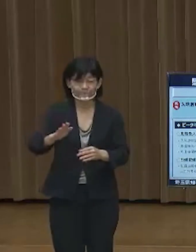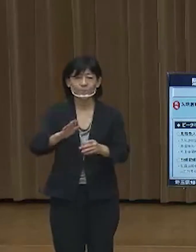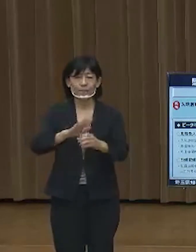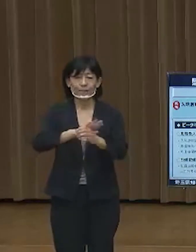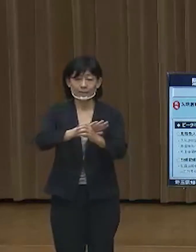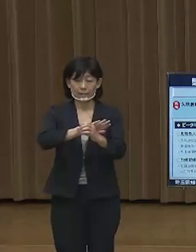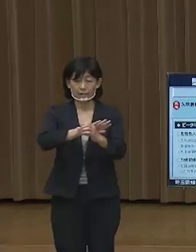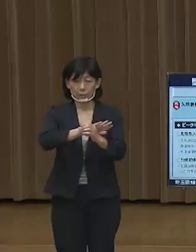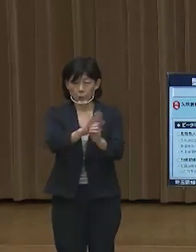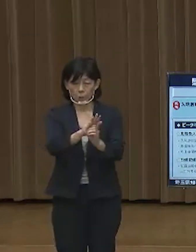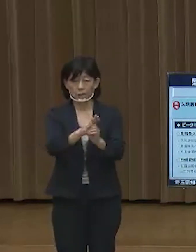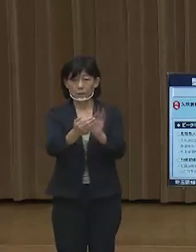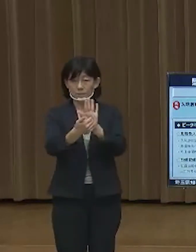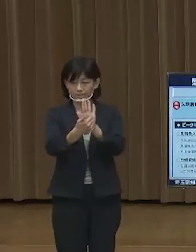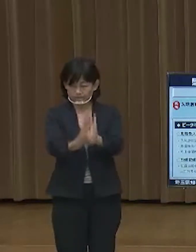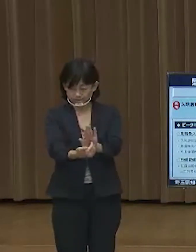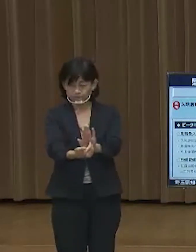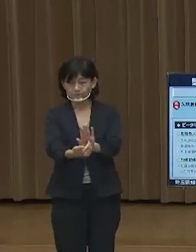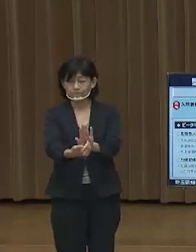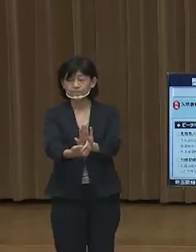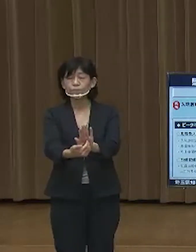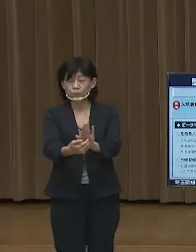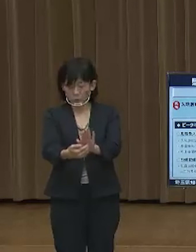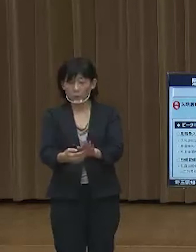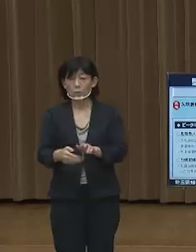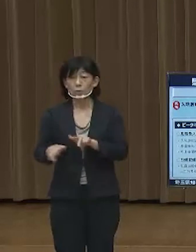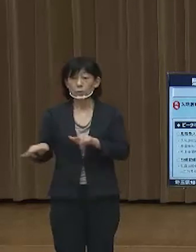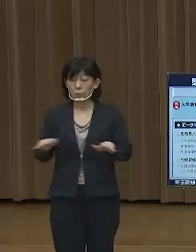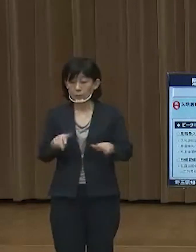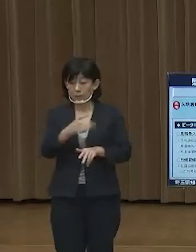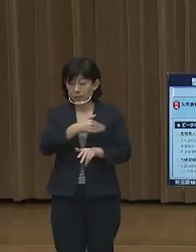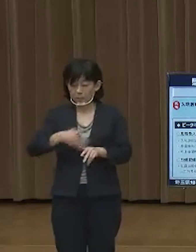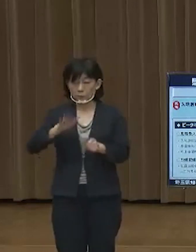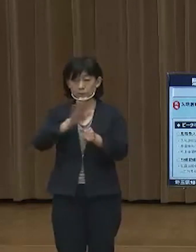ように行政としても支援をしていきたいと思っています。